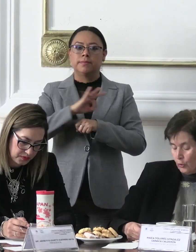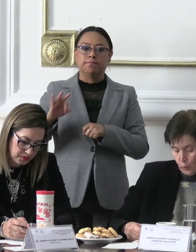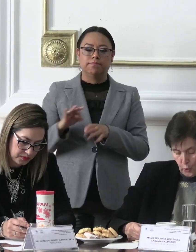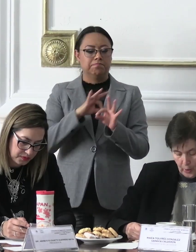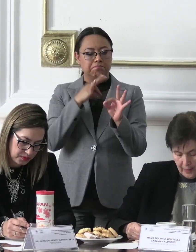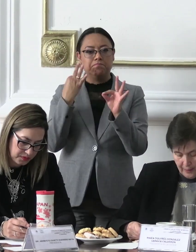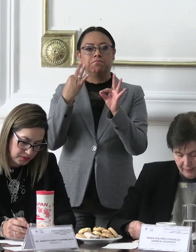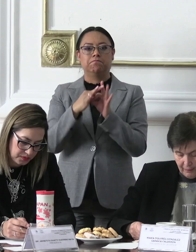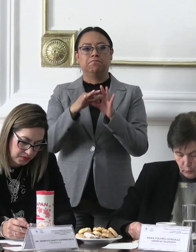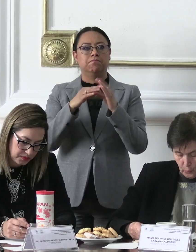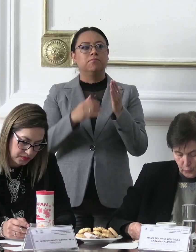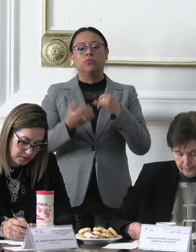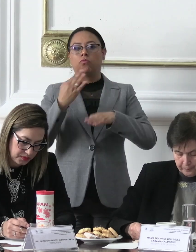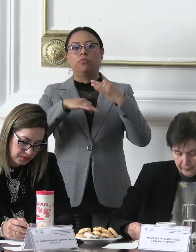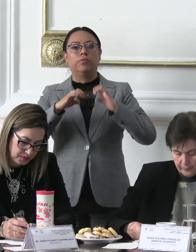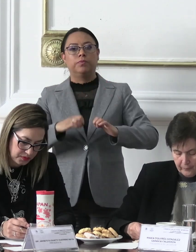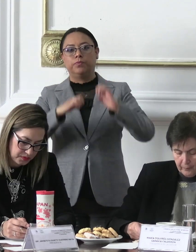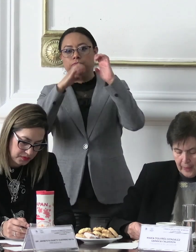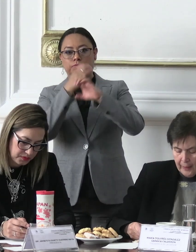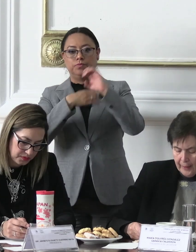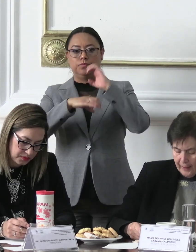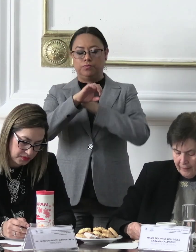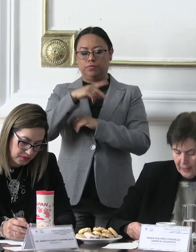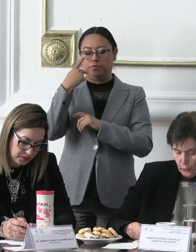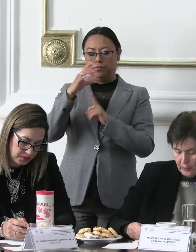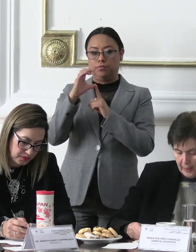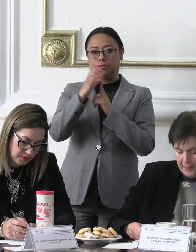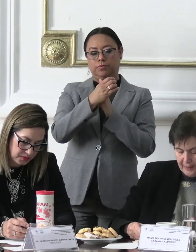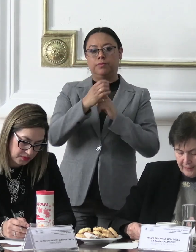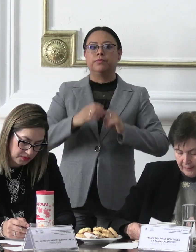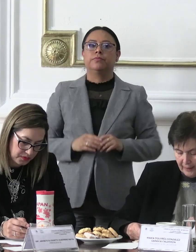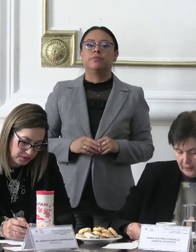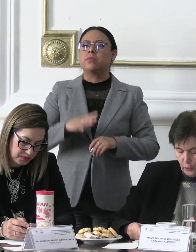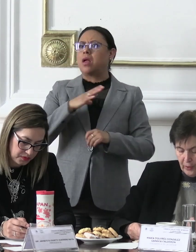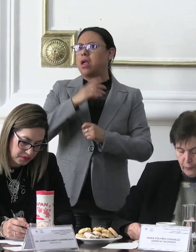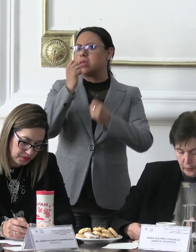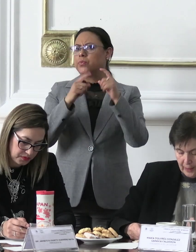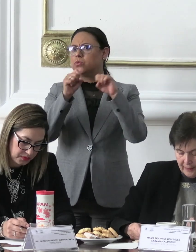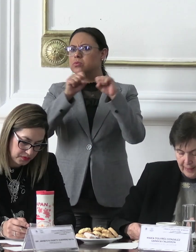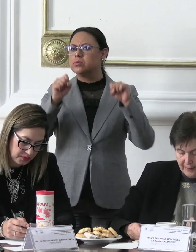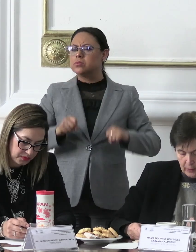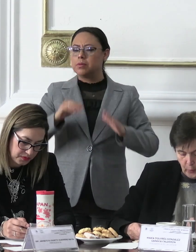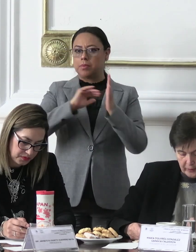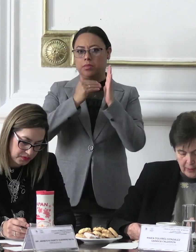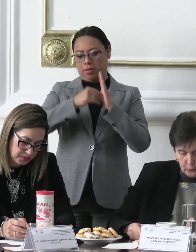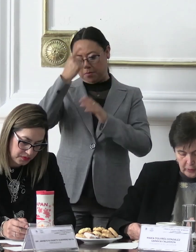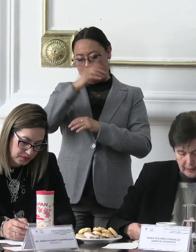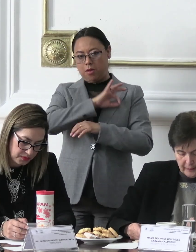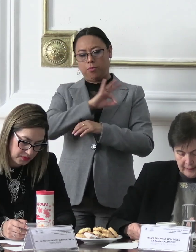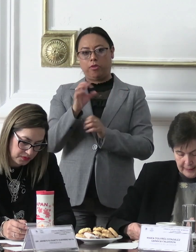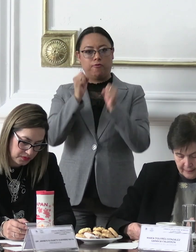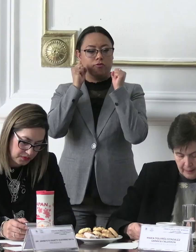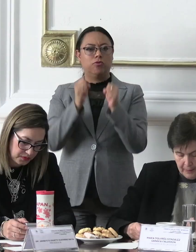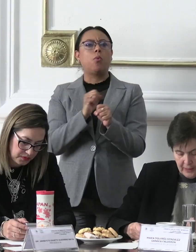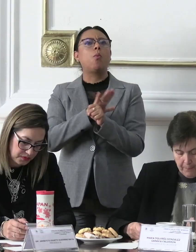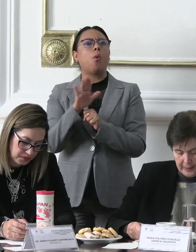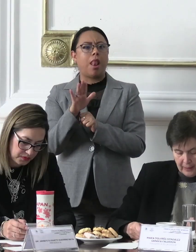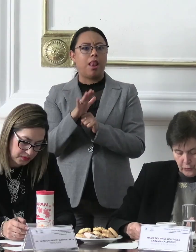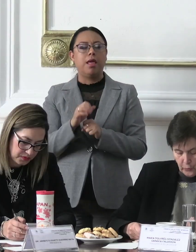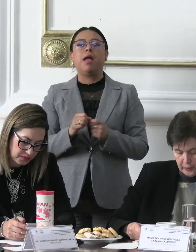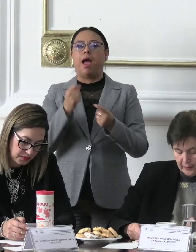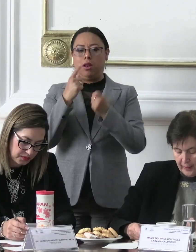infraestructura institucional en este rubro. Entre los sistemas estratégicos a fortalecer se encuentran los siguientes